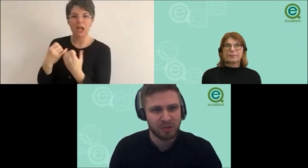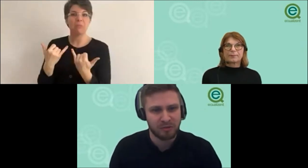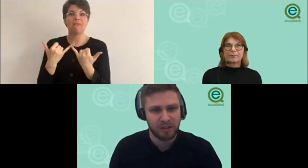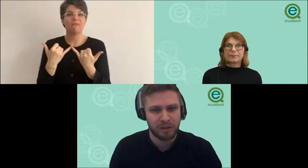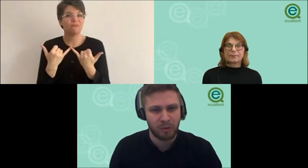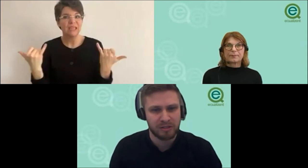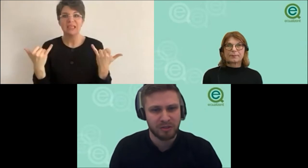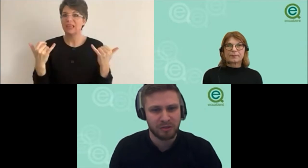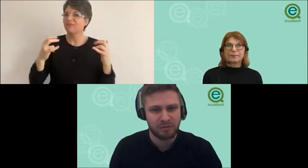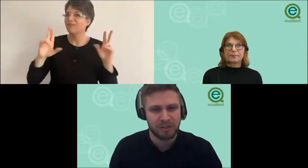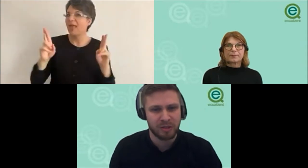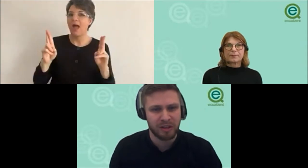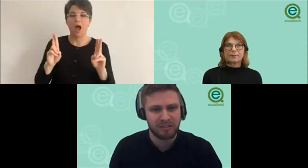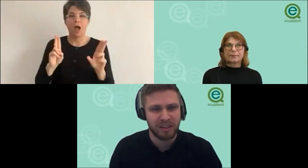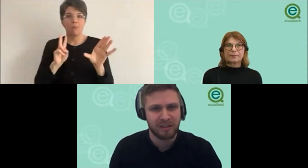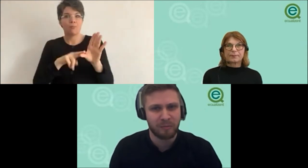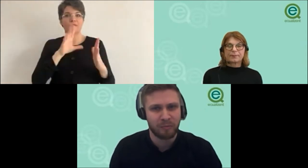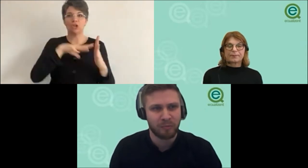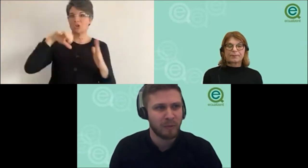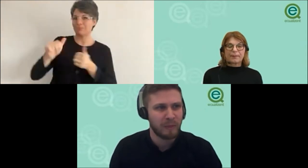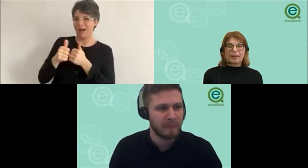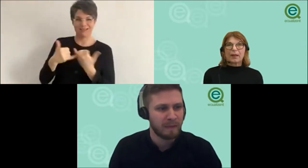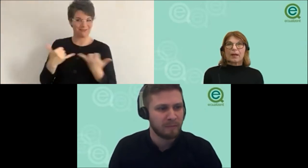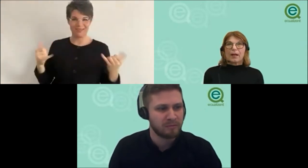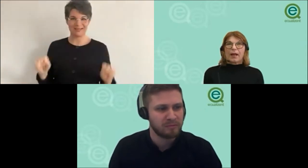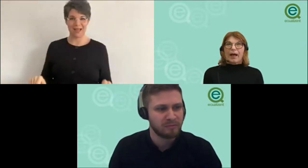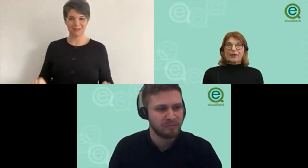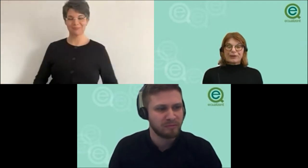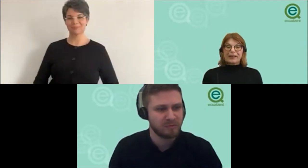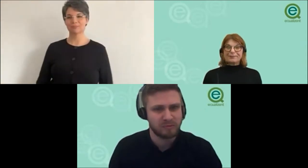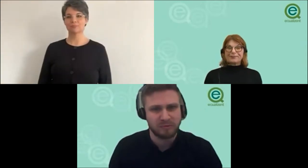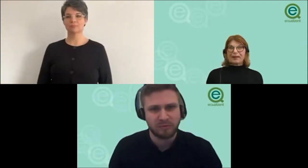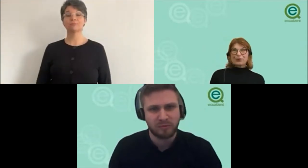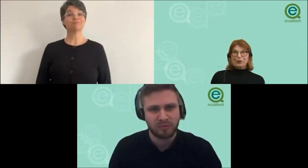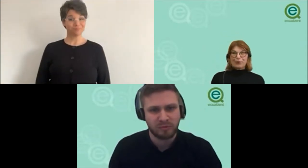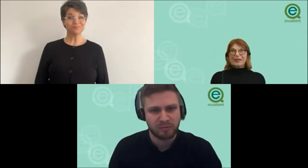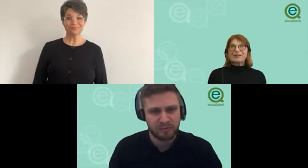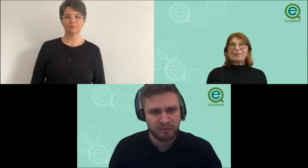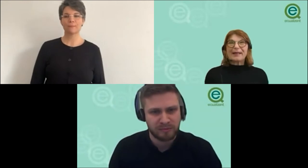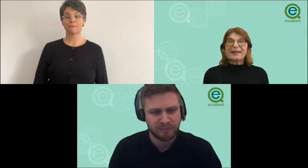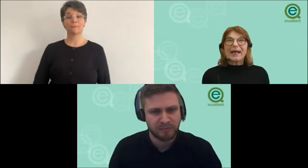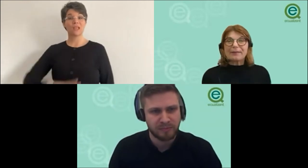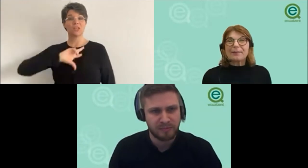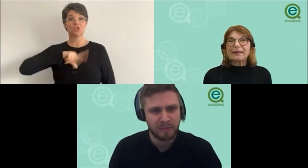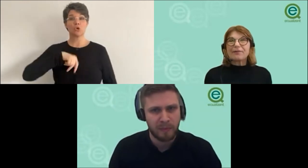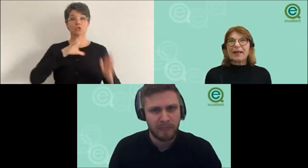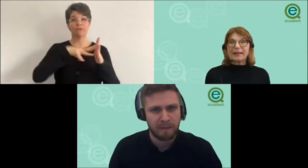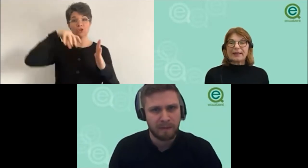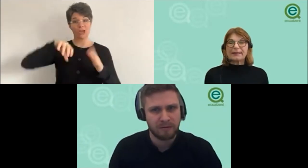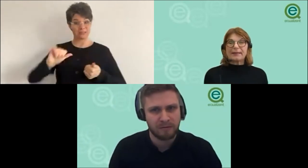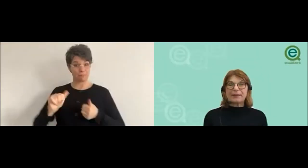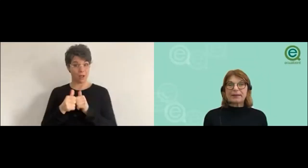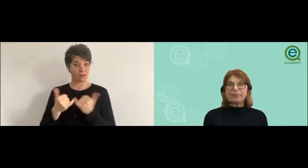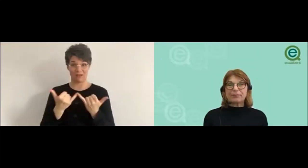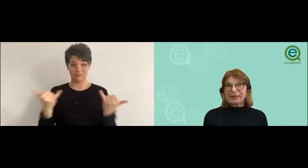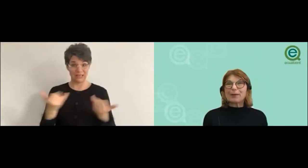man Social Franchise Partner werden? Also Social Franchise Partner kann man werden,